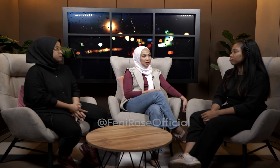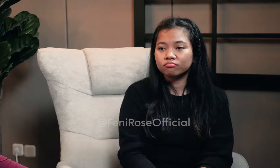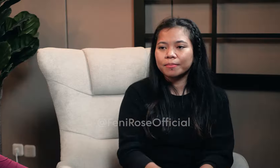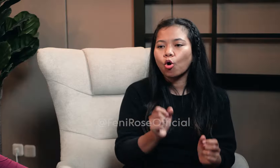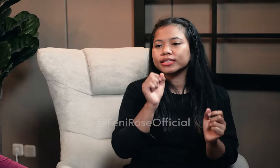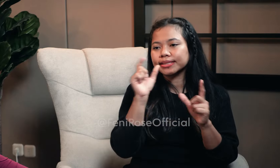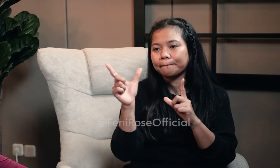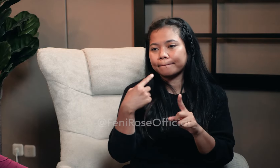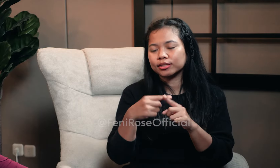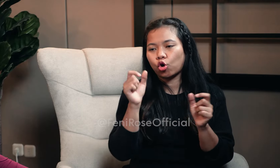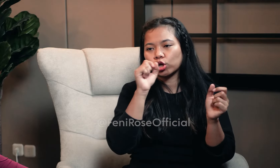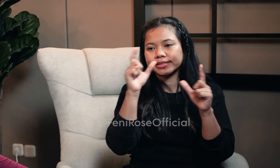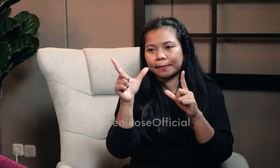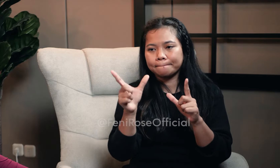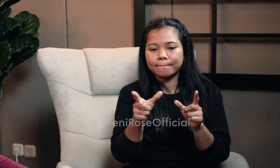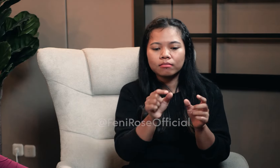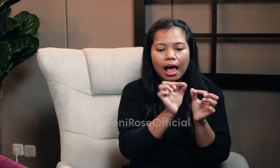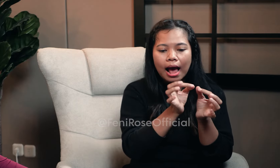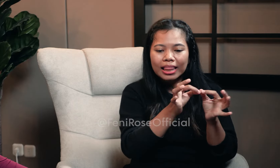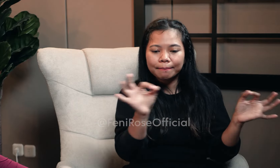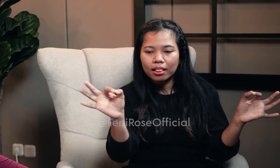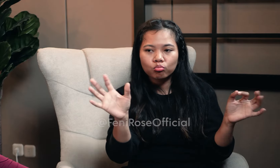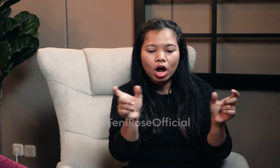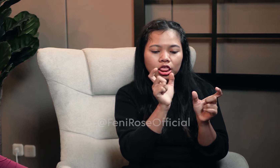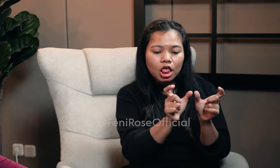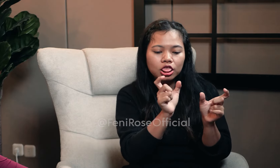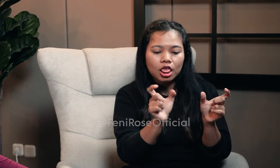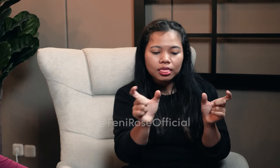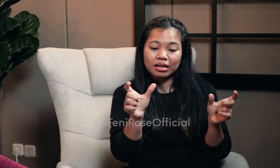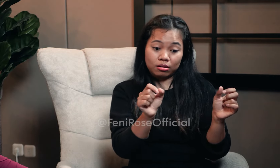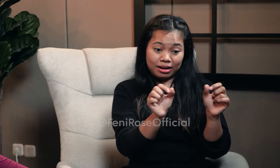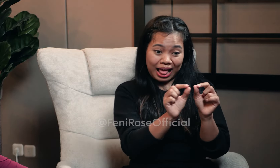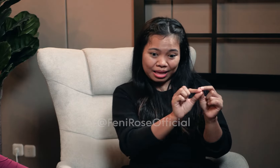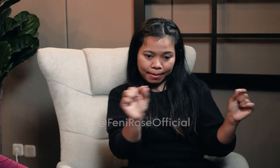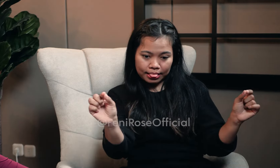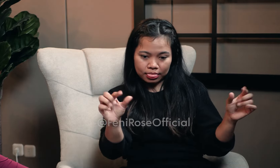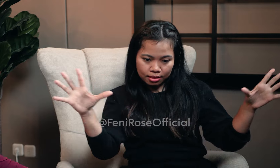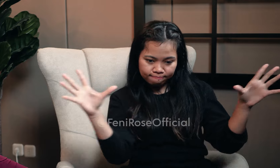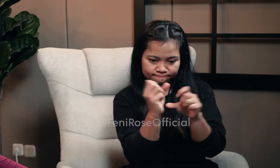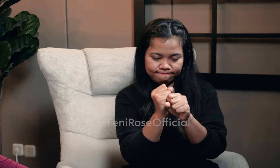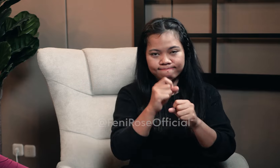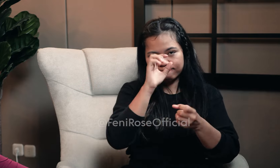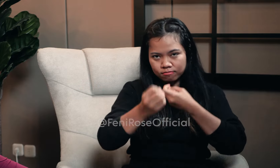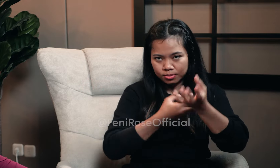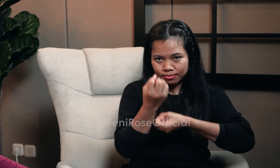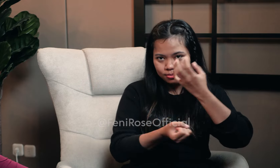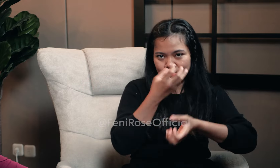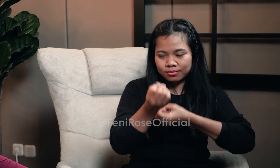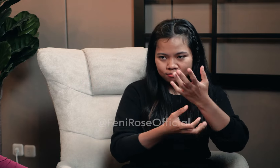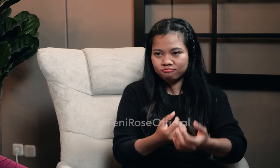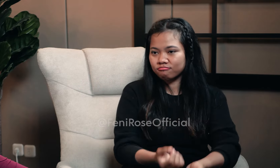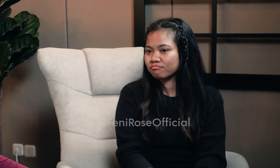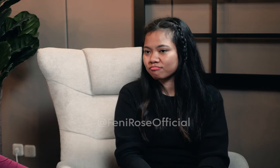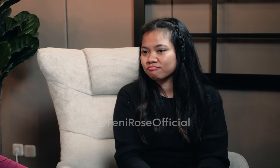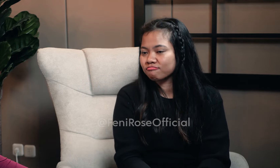ya Yang penting konsep konsepnya paham bukan perkata diterjemahkannya satu kalimat langsung dijelaskan seperti